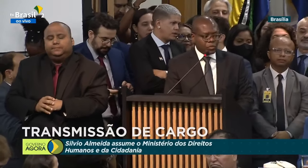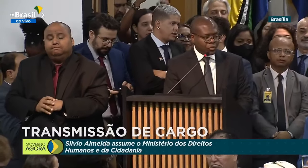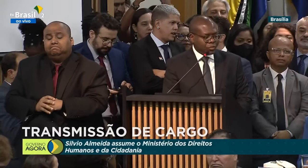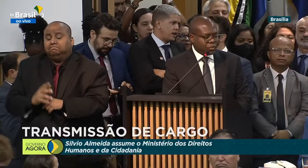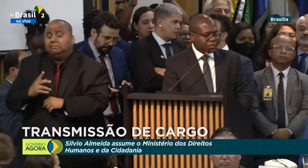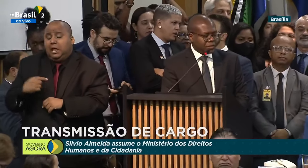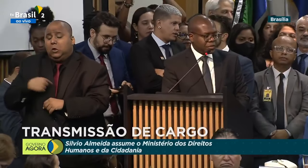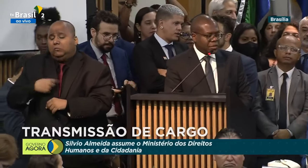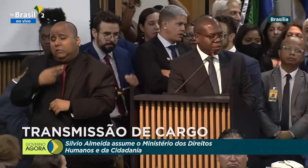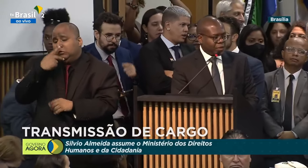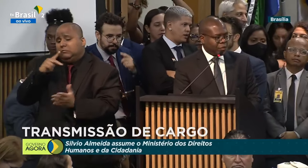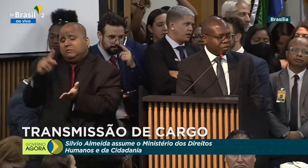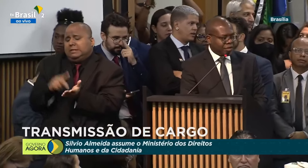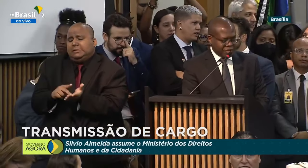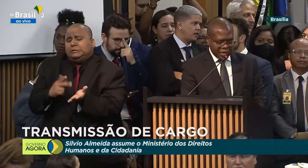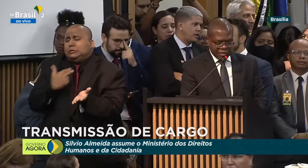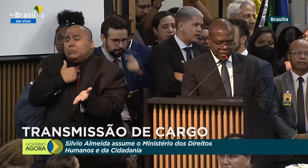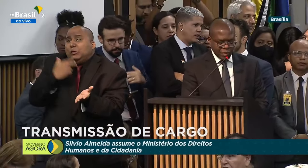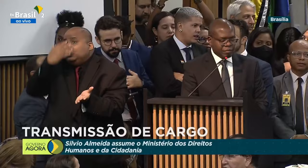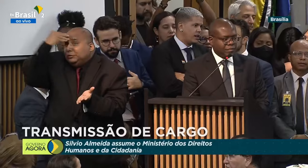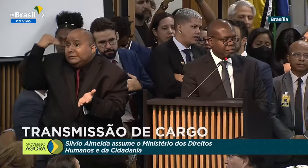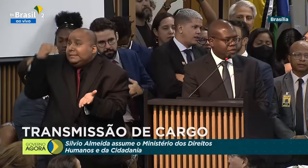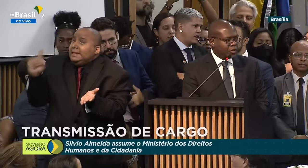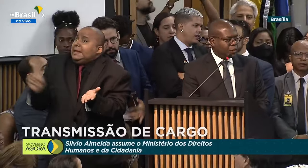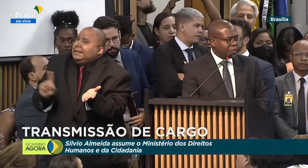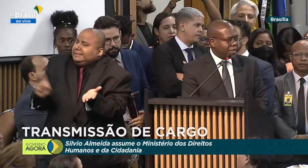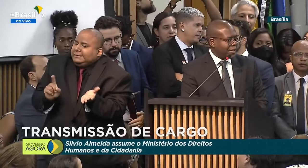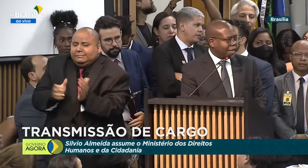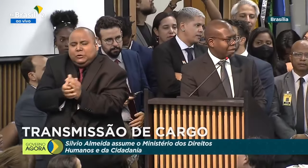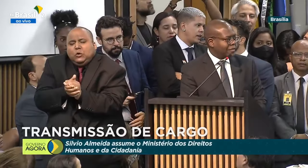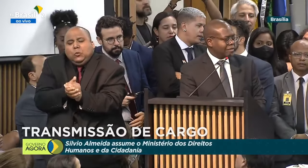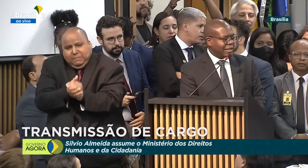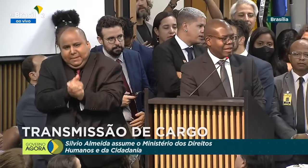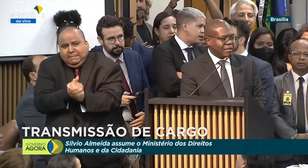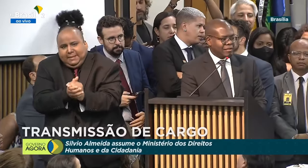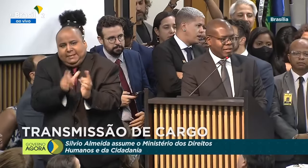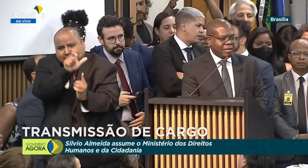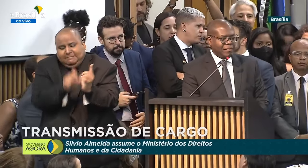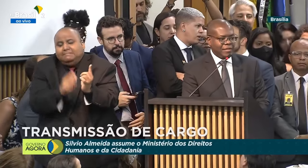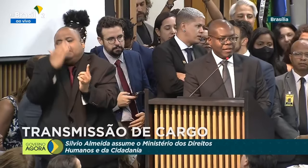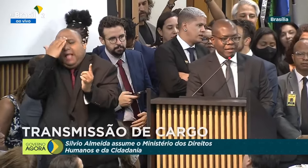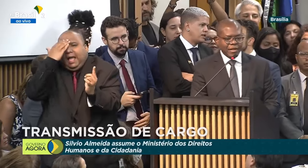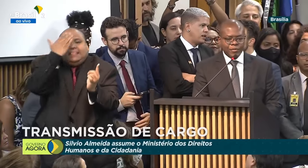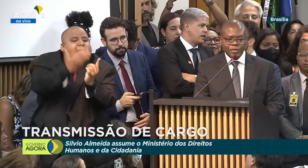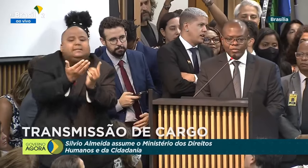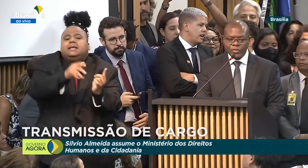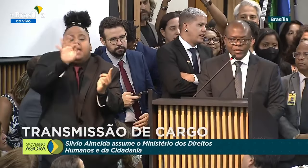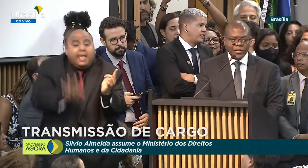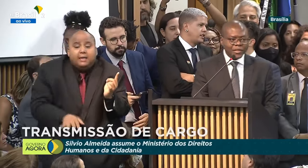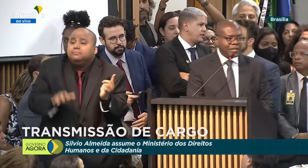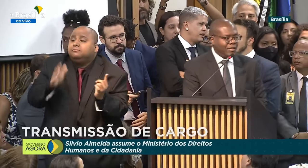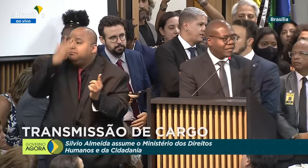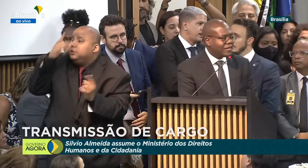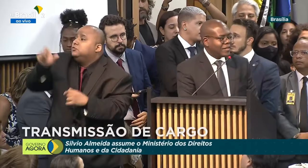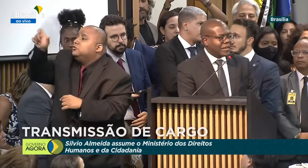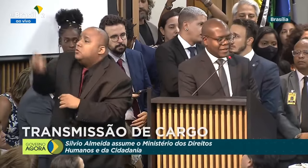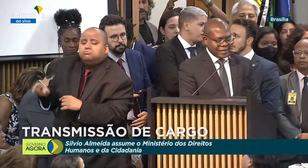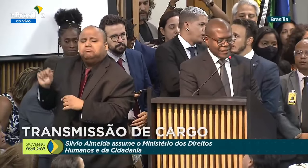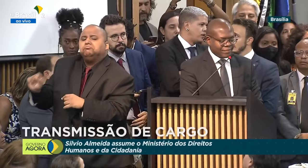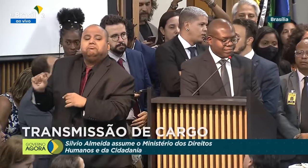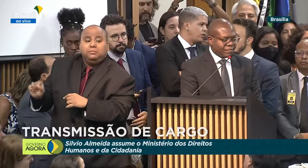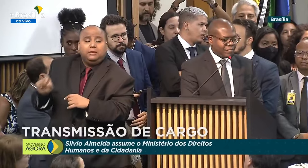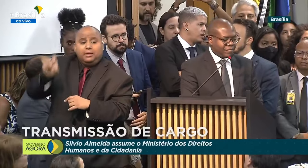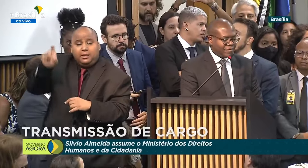Eu também não posso deixar de cumprimentar de agradecer as pessoas que